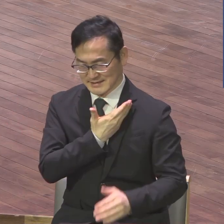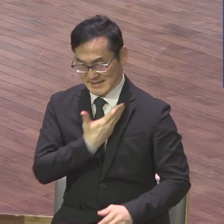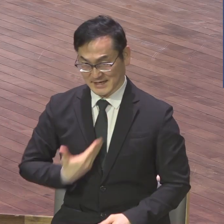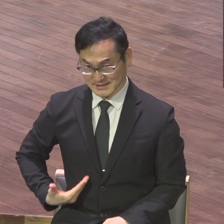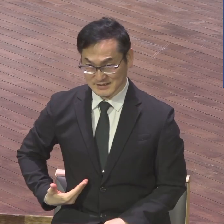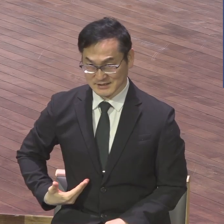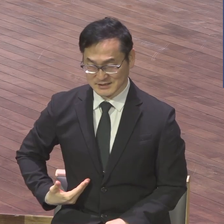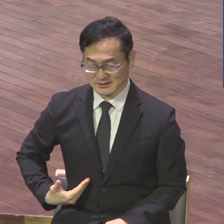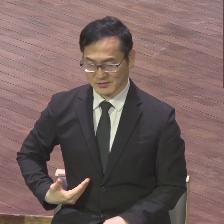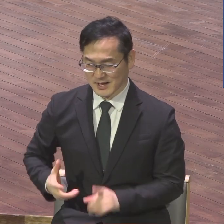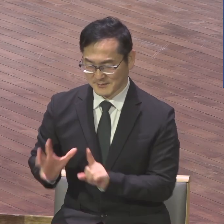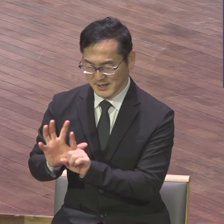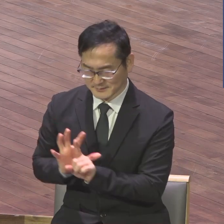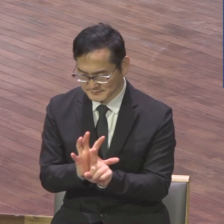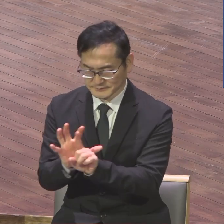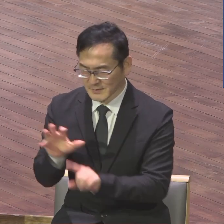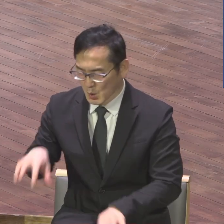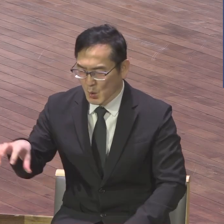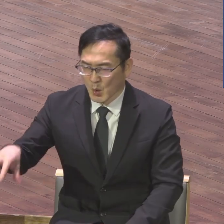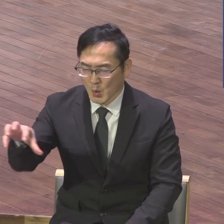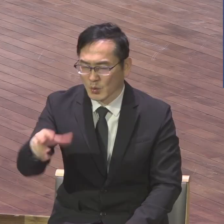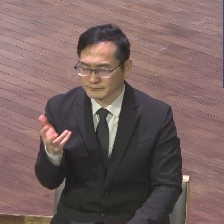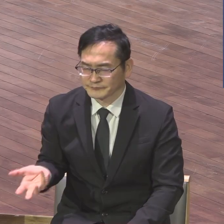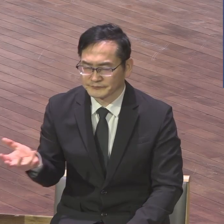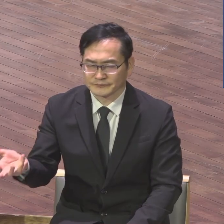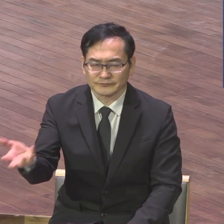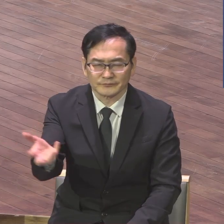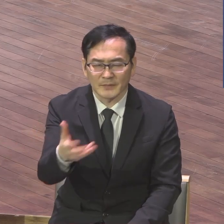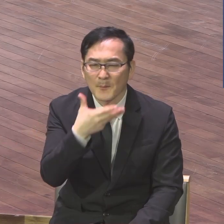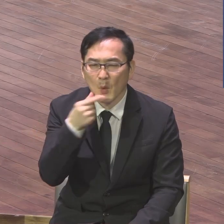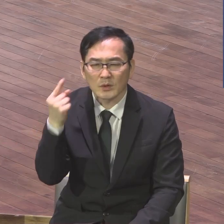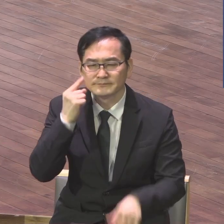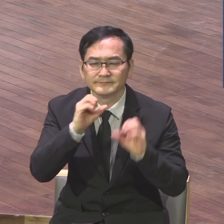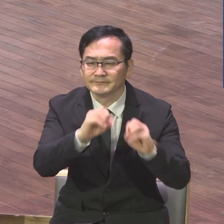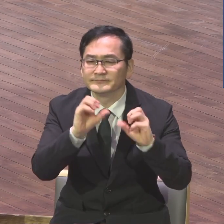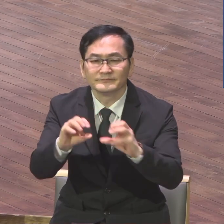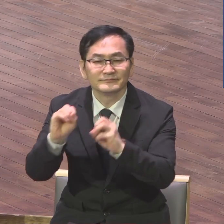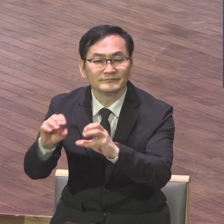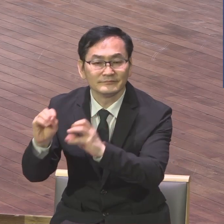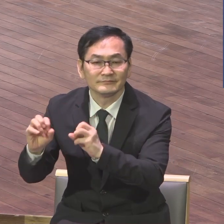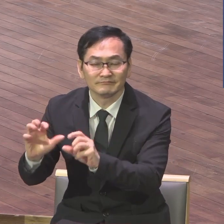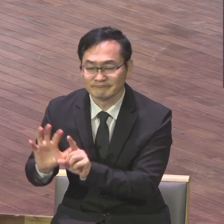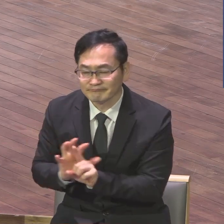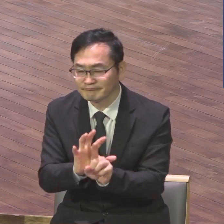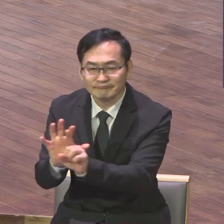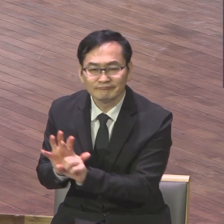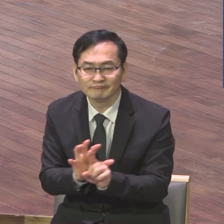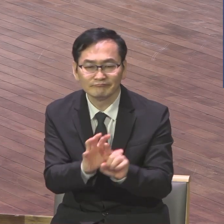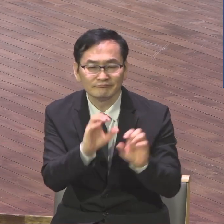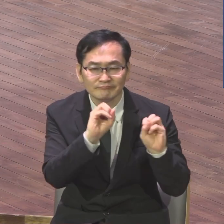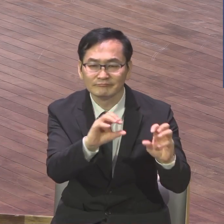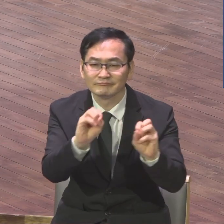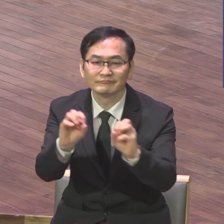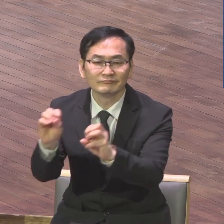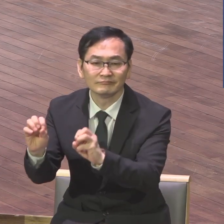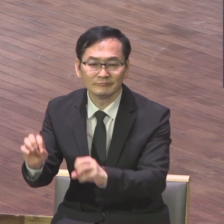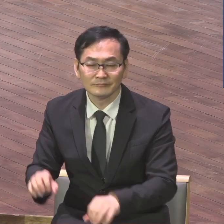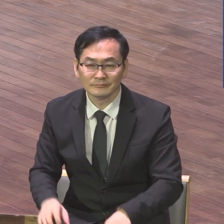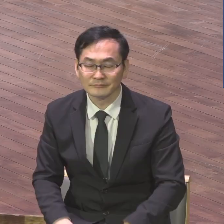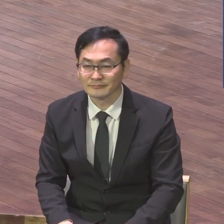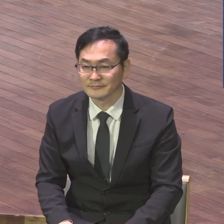여러 곳을 다니면서 천국 복음을 전파하셨습니다. 그런데